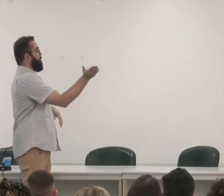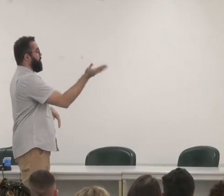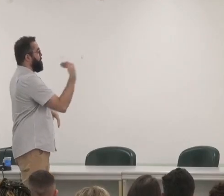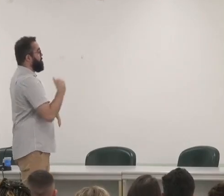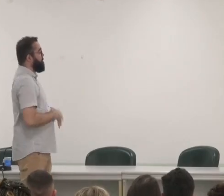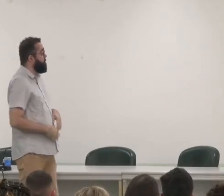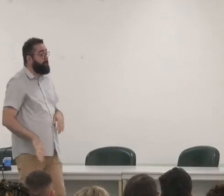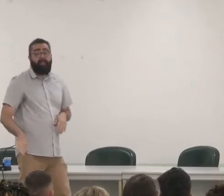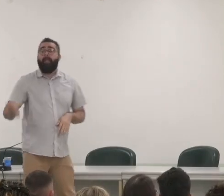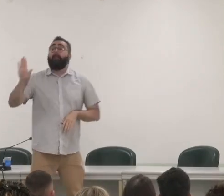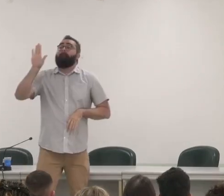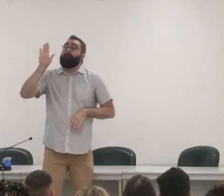língua.